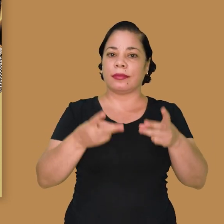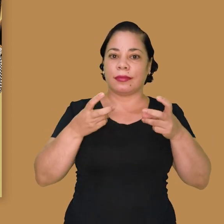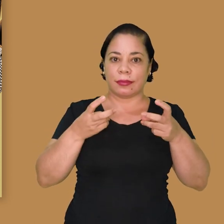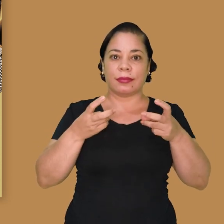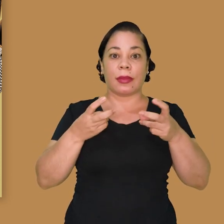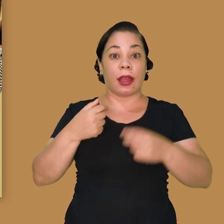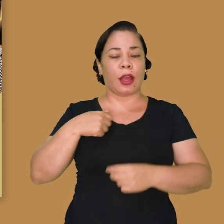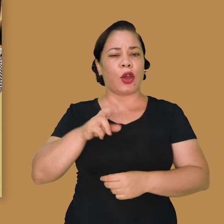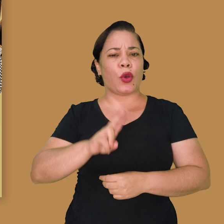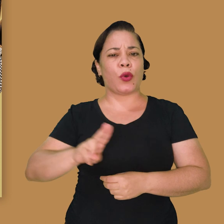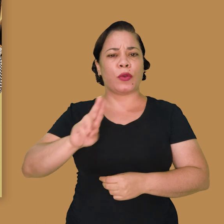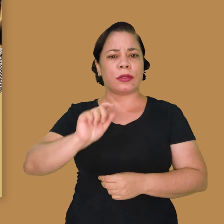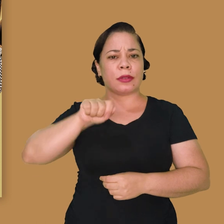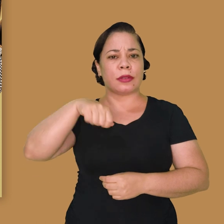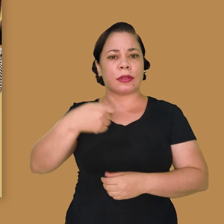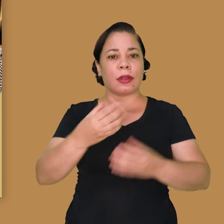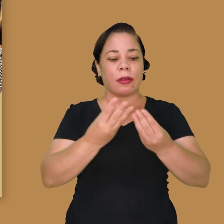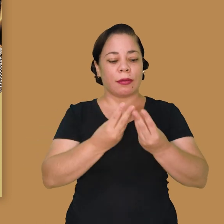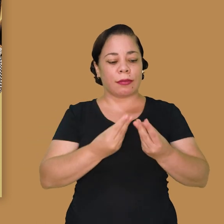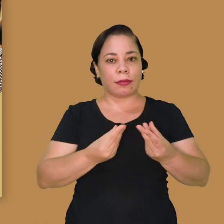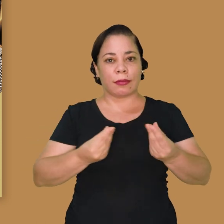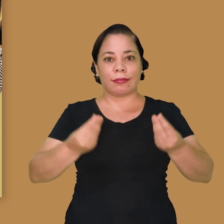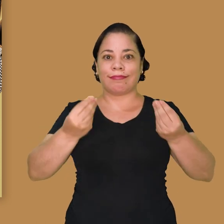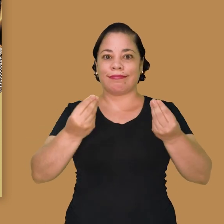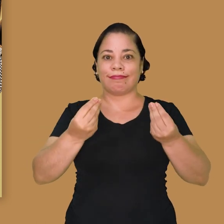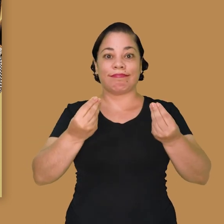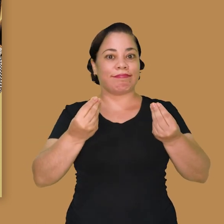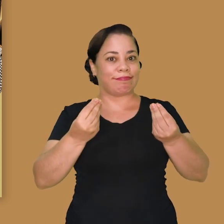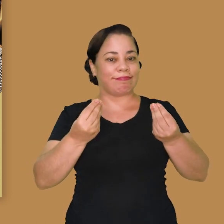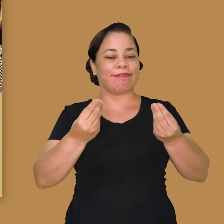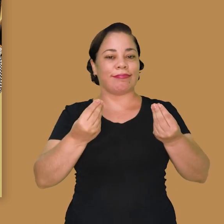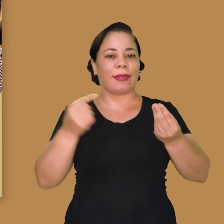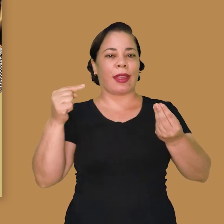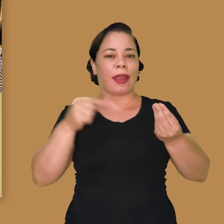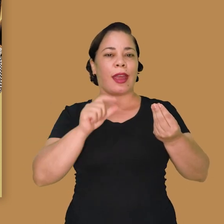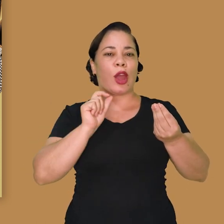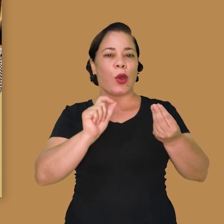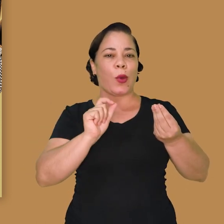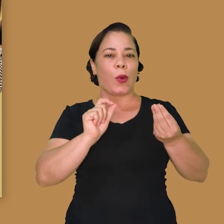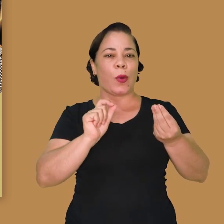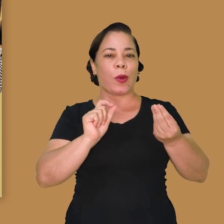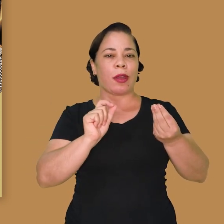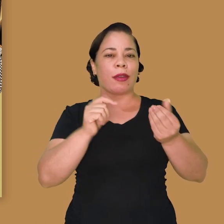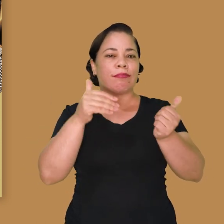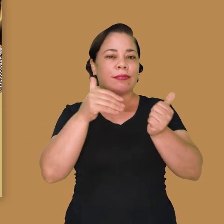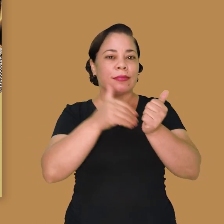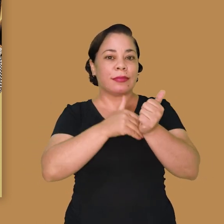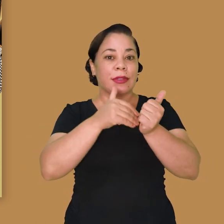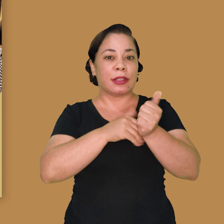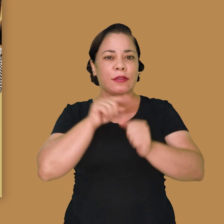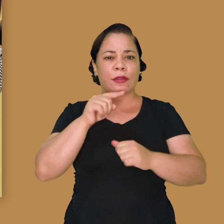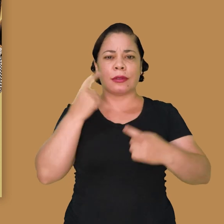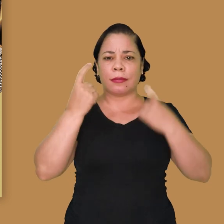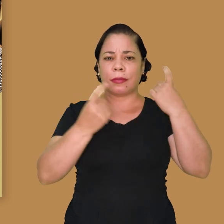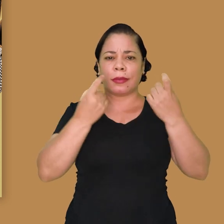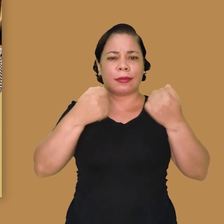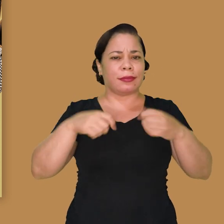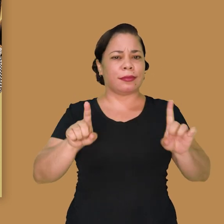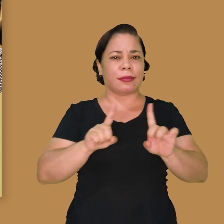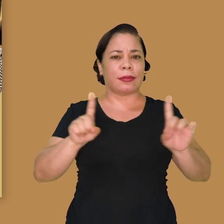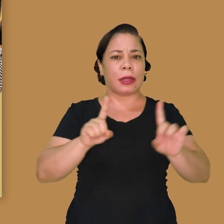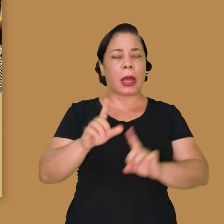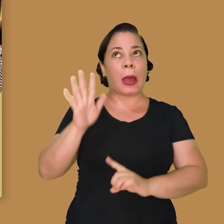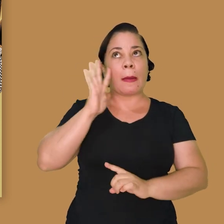perceba que eu usei o termo aprimoramento e esse é o segredo para você não se